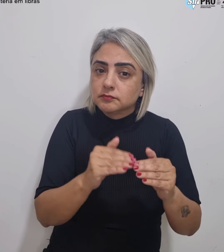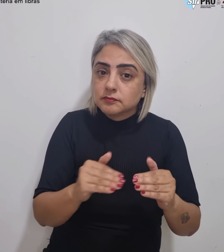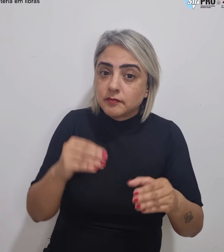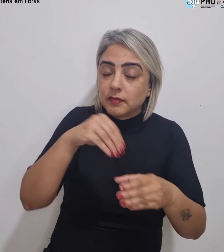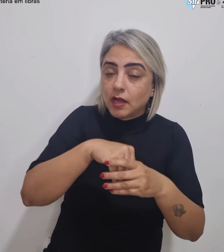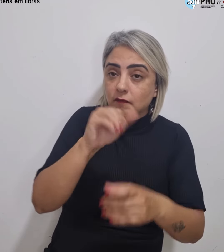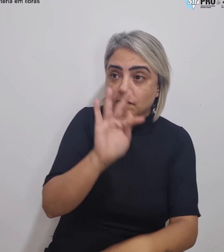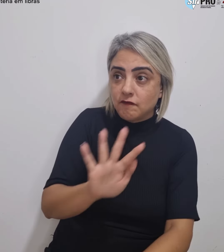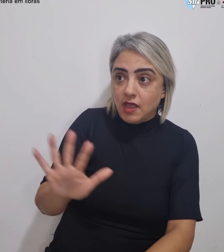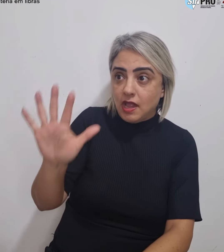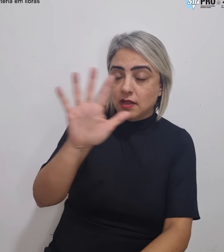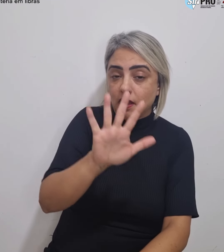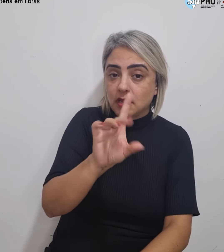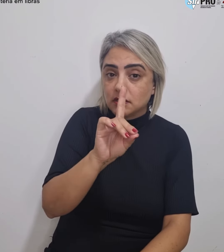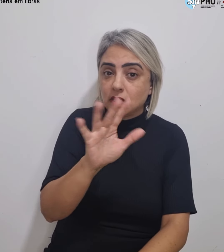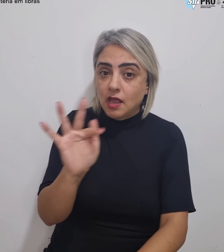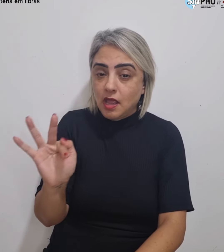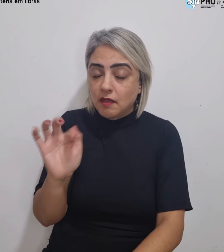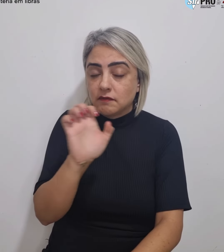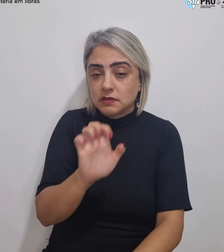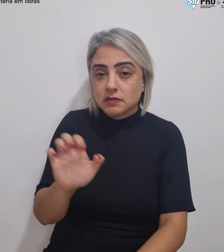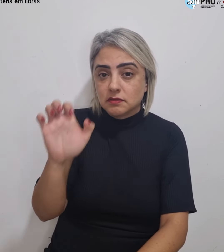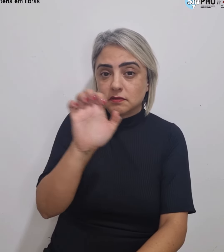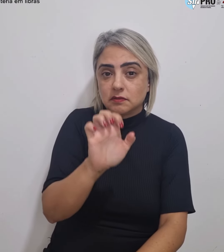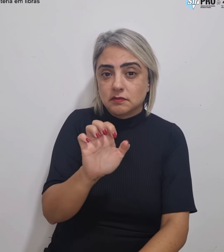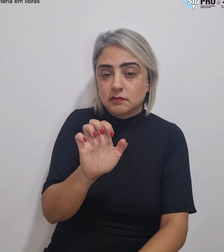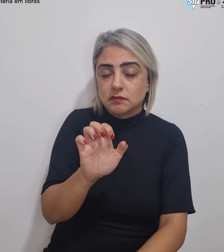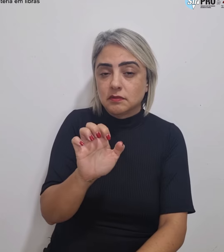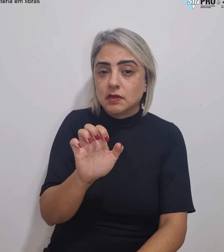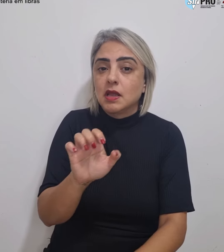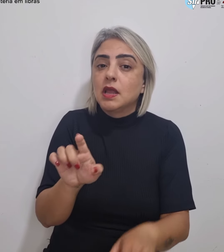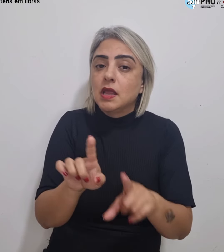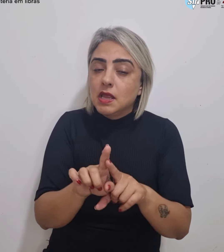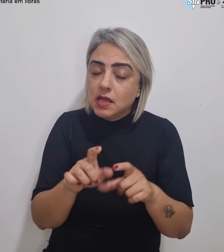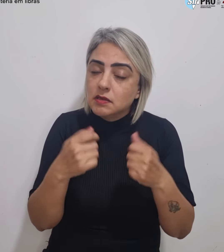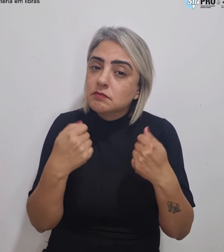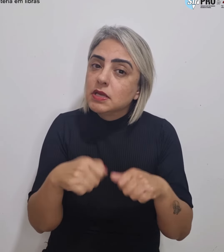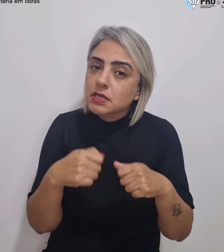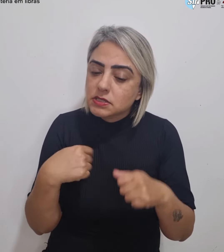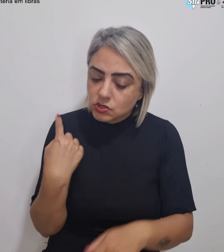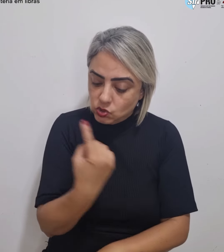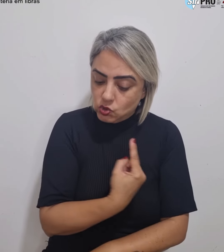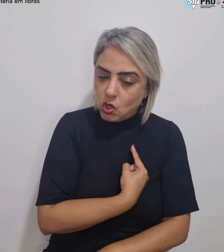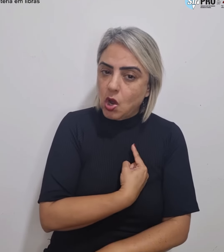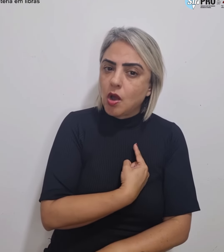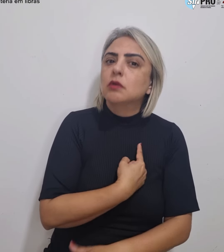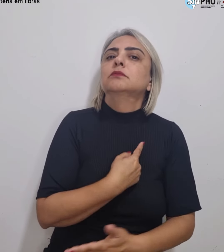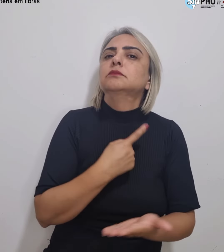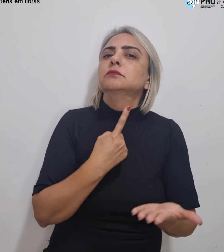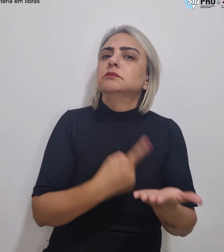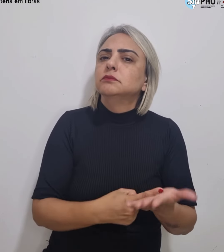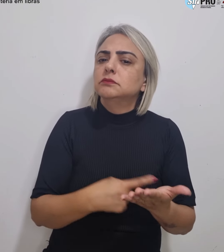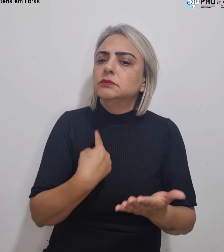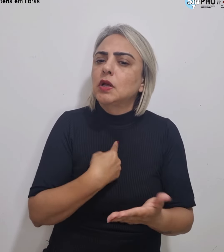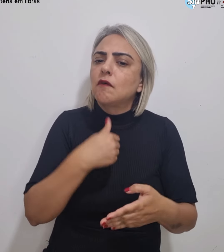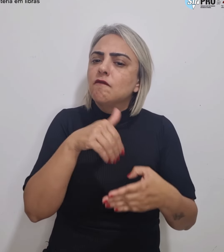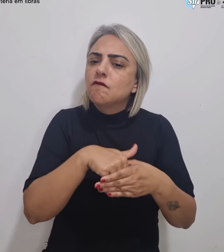como distrital e estadual. Isso exige de nós compromisso com o nosso voto nestas